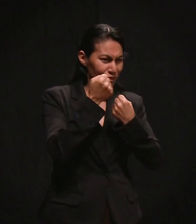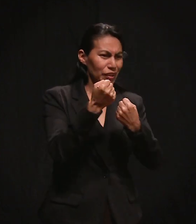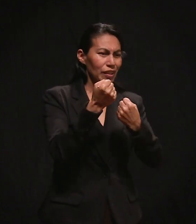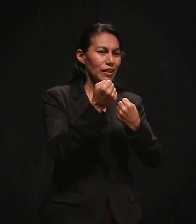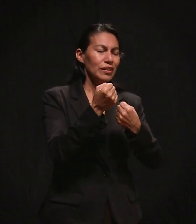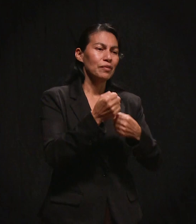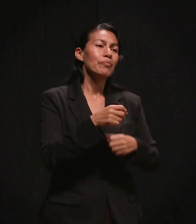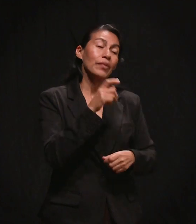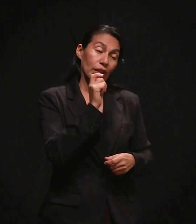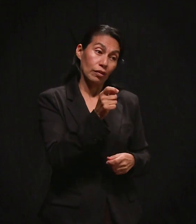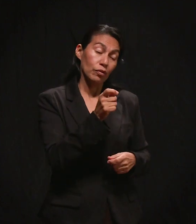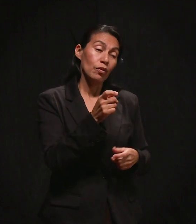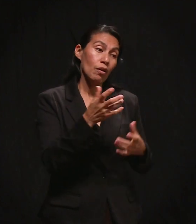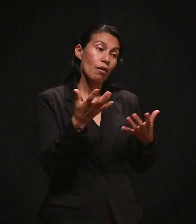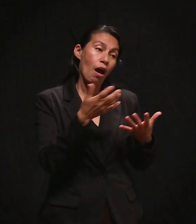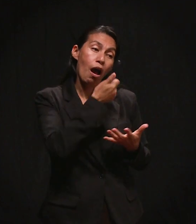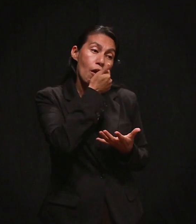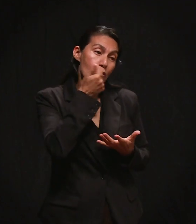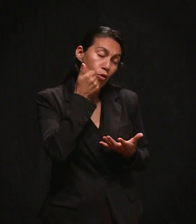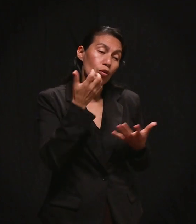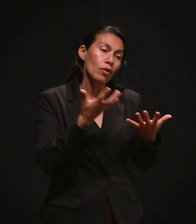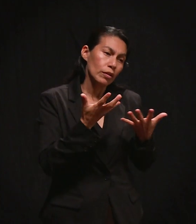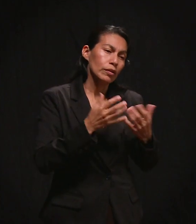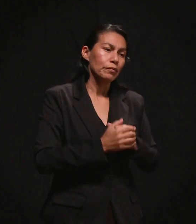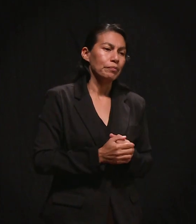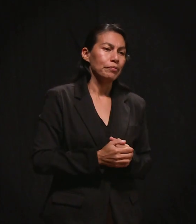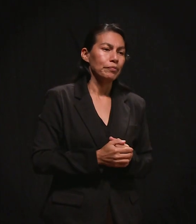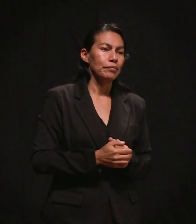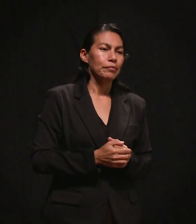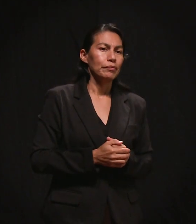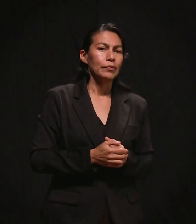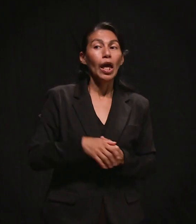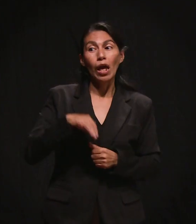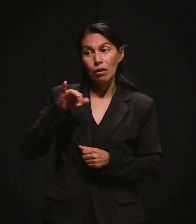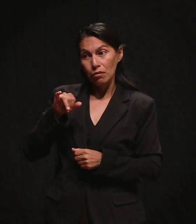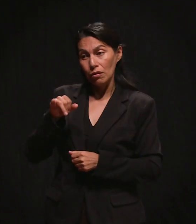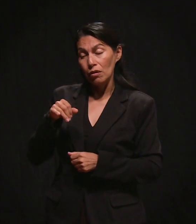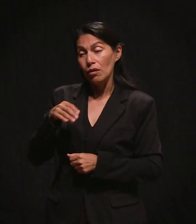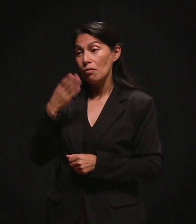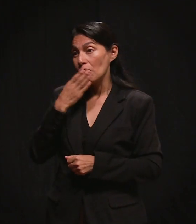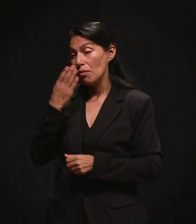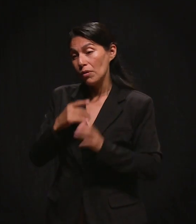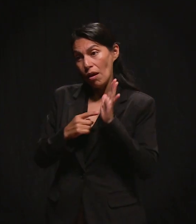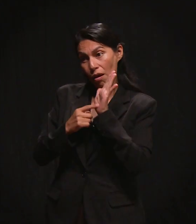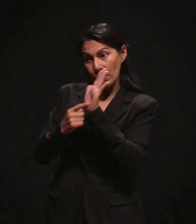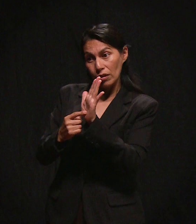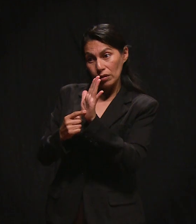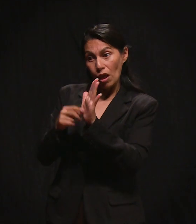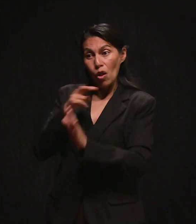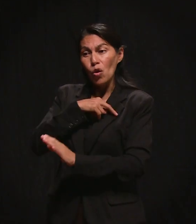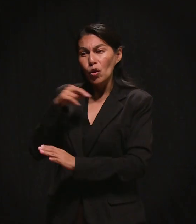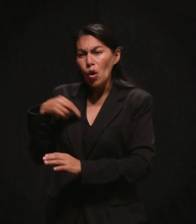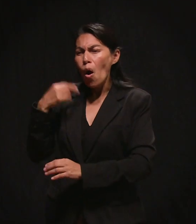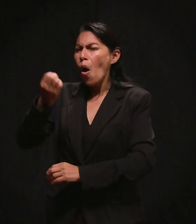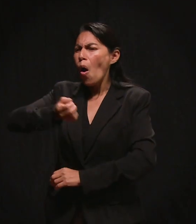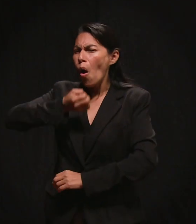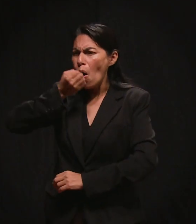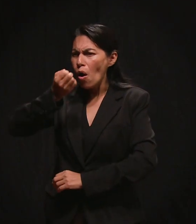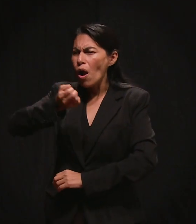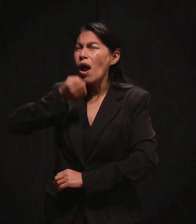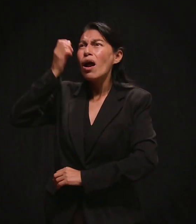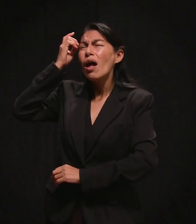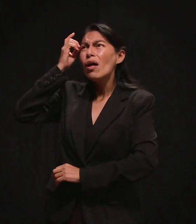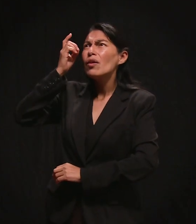hace el ayuno, ¿no es cierto? Sí, de hecho, Tiene un poder muy grande. la Biblia dice que podemos acudir a Dios en oración y cuando